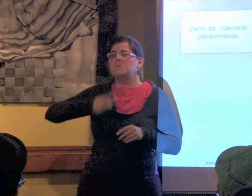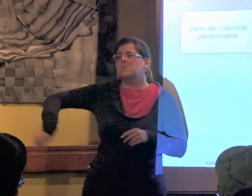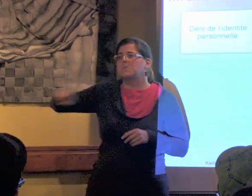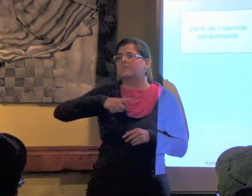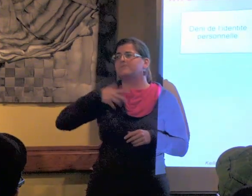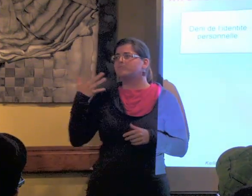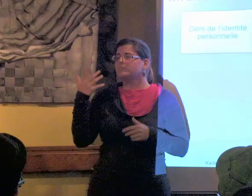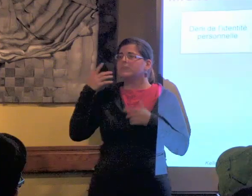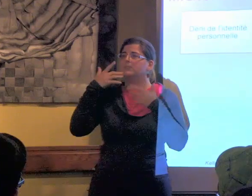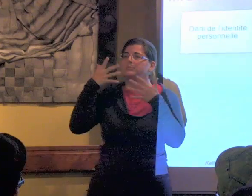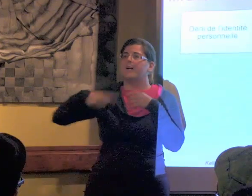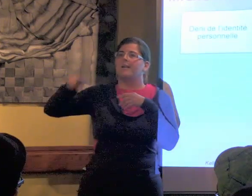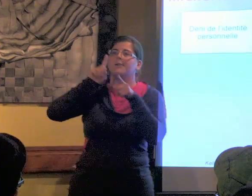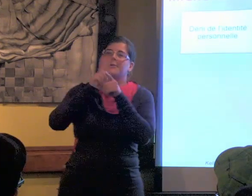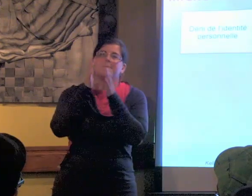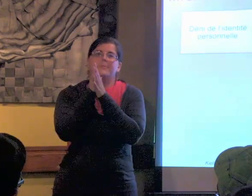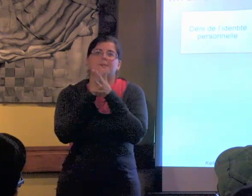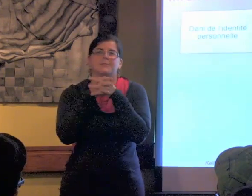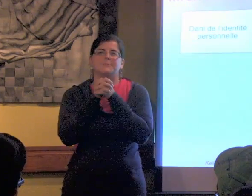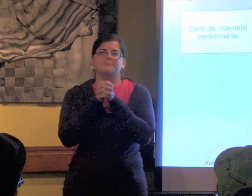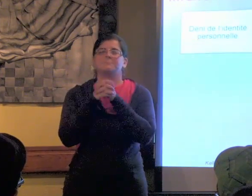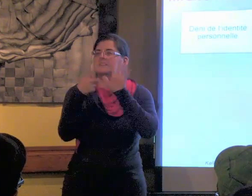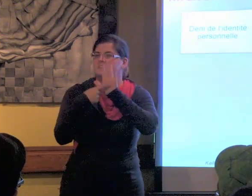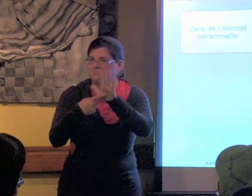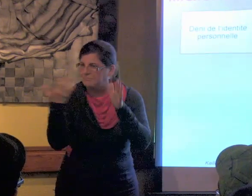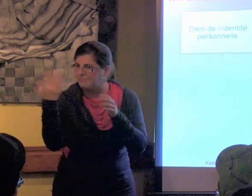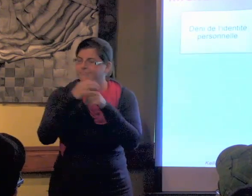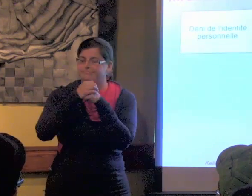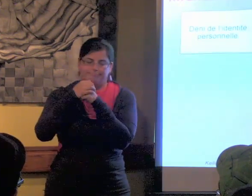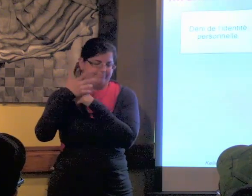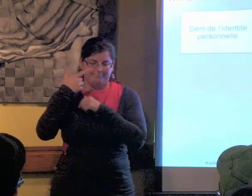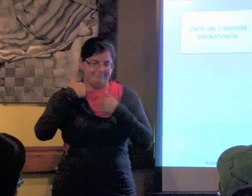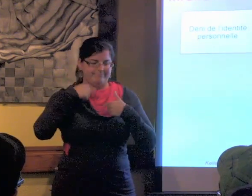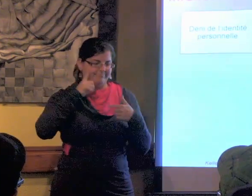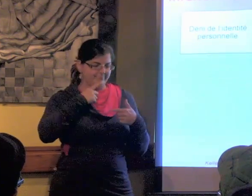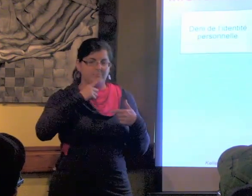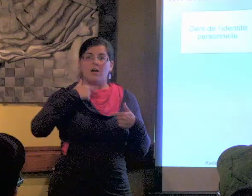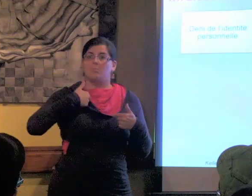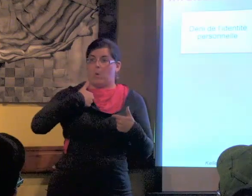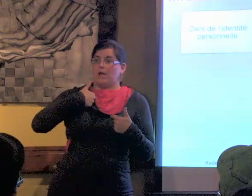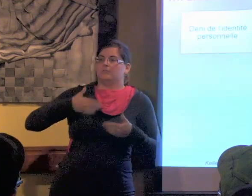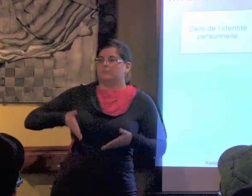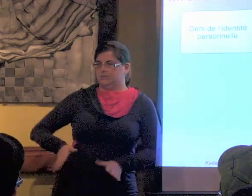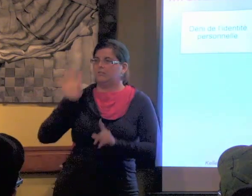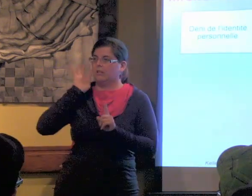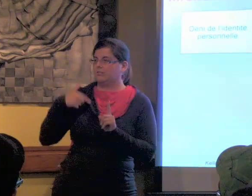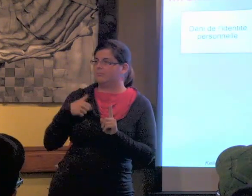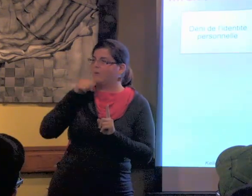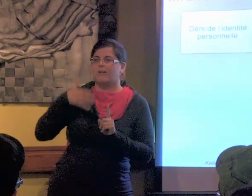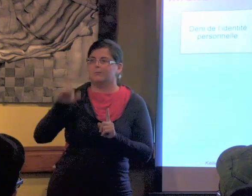regarder... Si on regarde les personnes en fauteuil roulant, bien, c'est quelque chose qu'on voit, je ne sais pas comment je dirais ça, de la